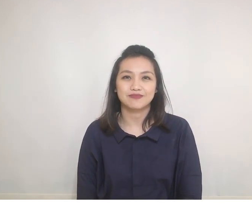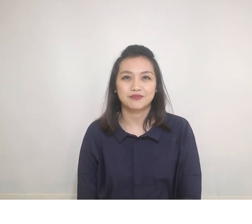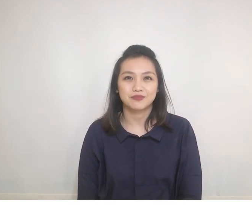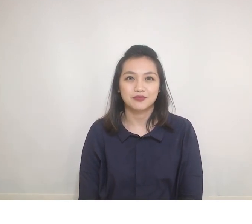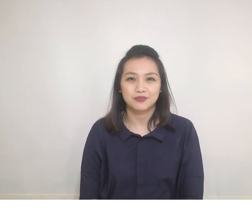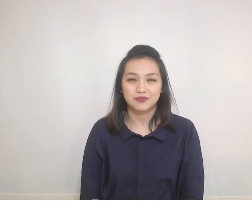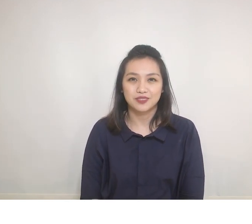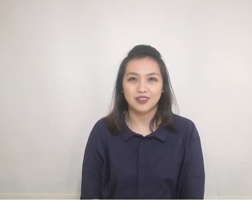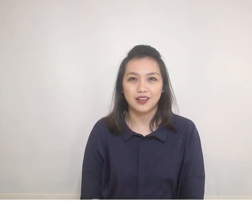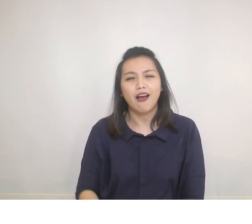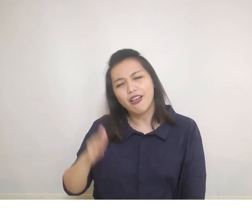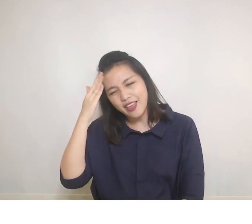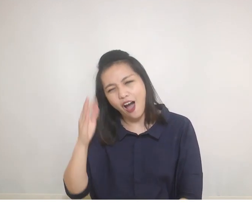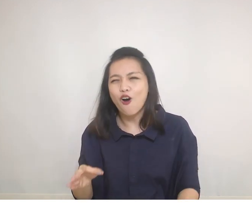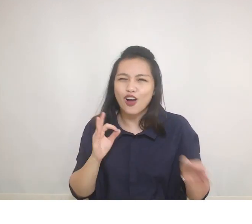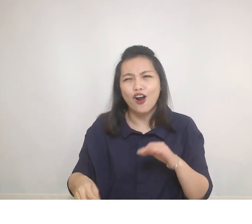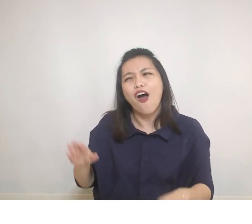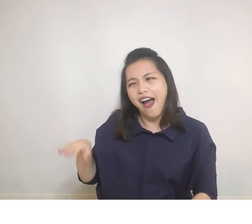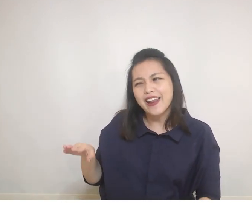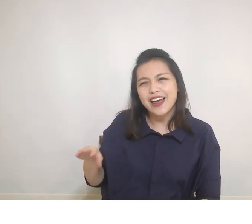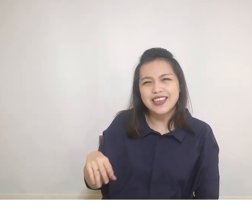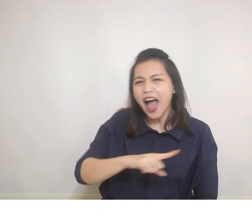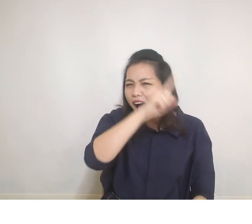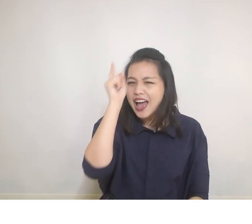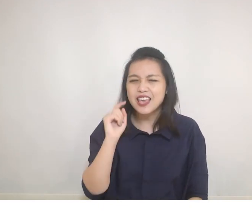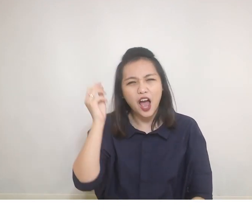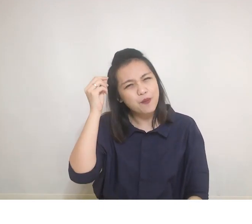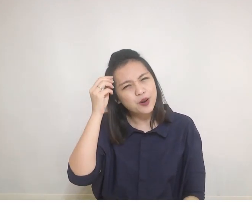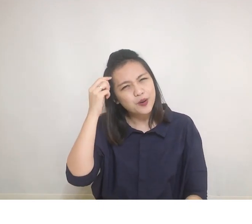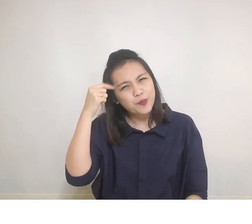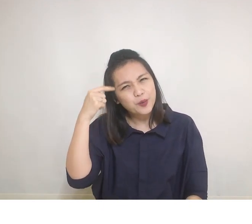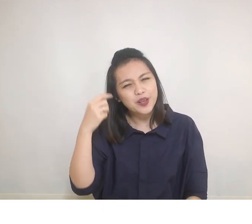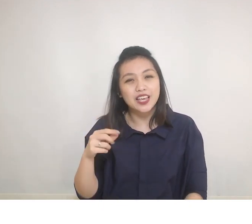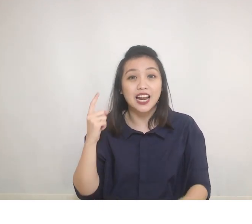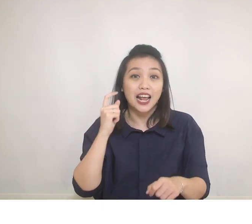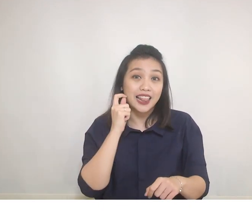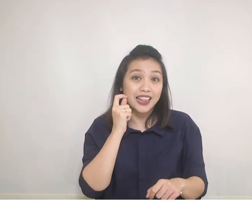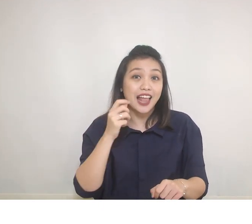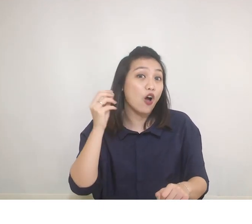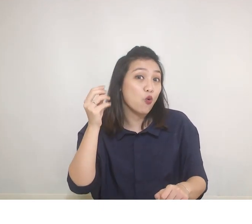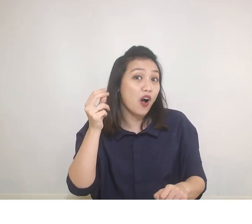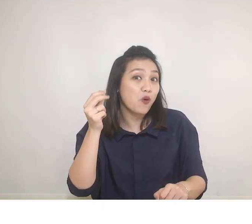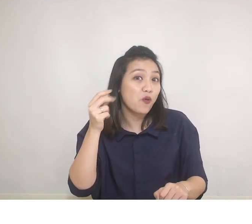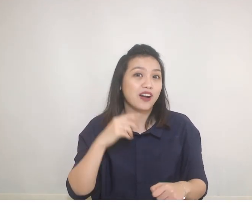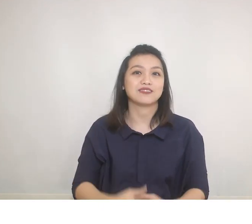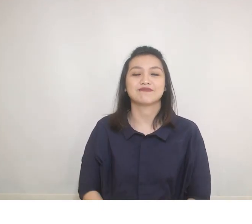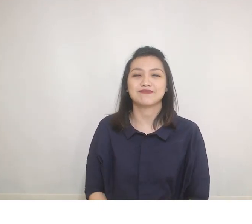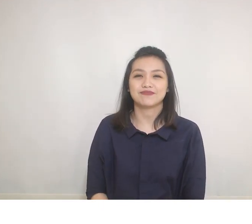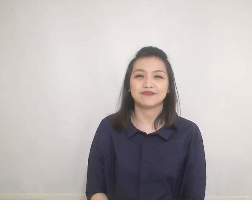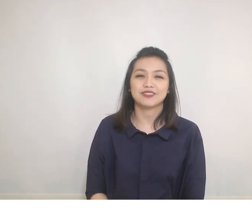apa saran dari Ko Adrian ini seperti ya menohok gitu ya. Di satu sisi menohok, tapi saya